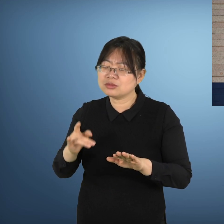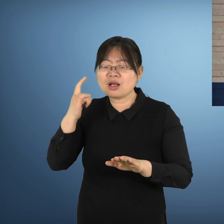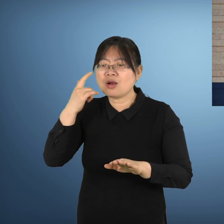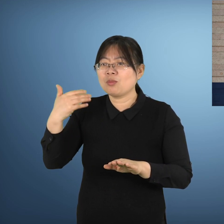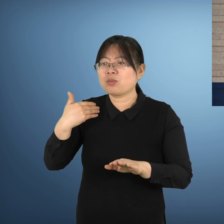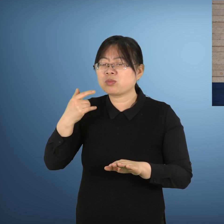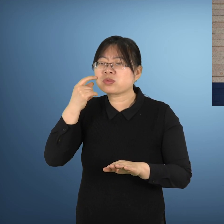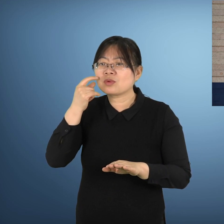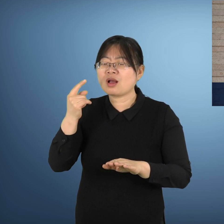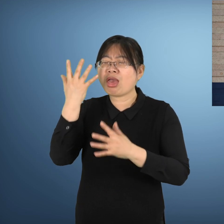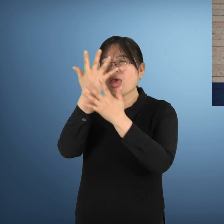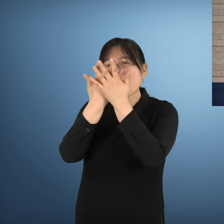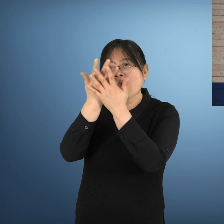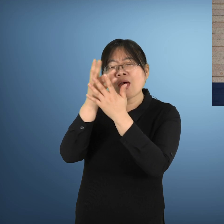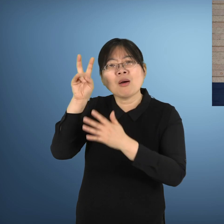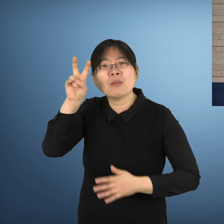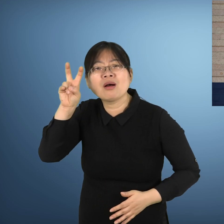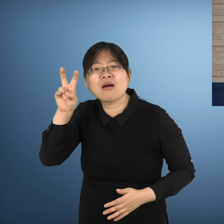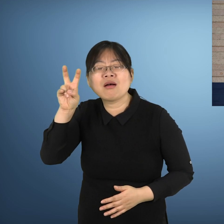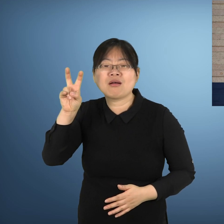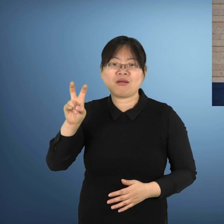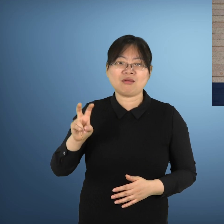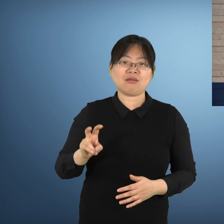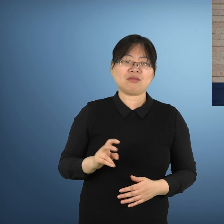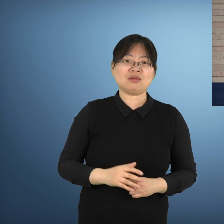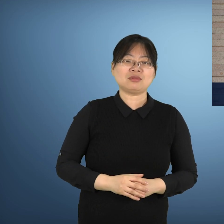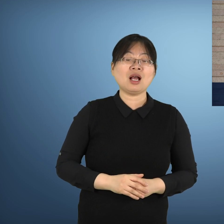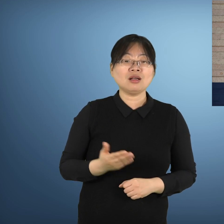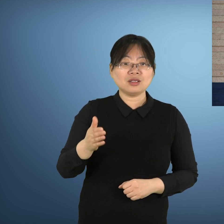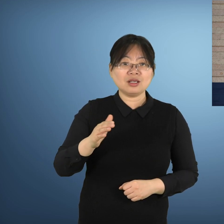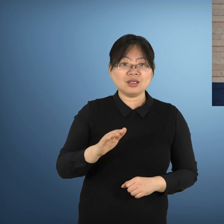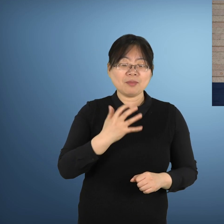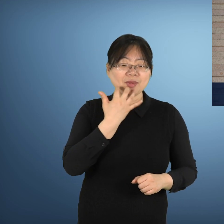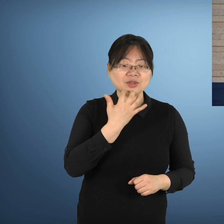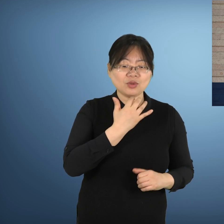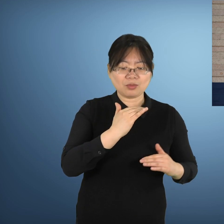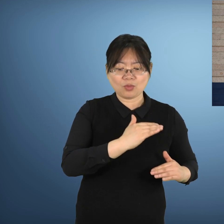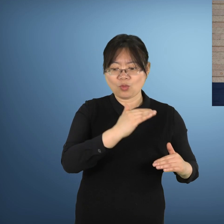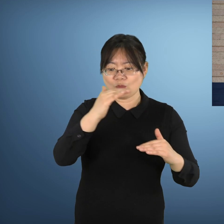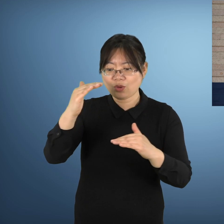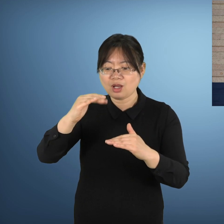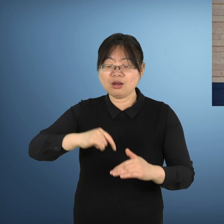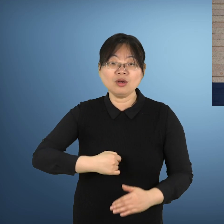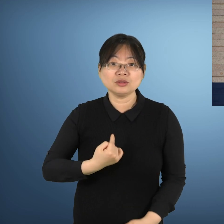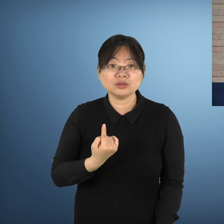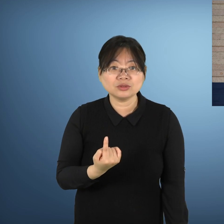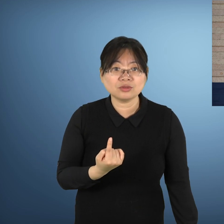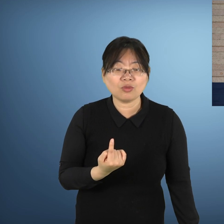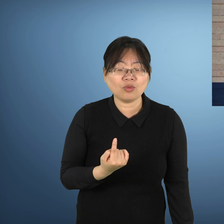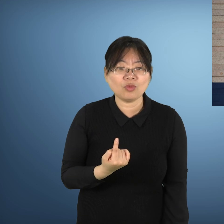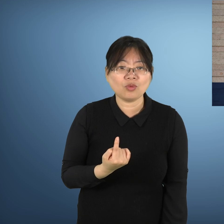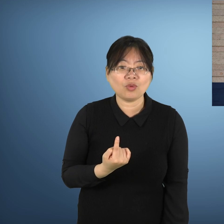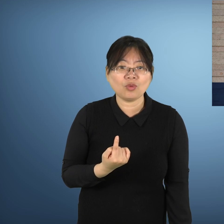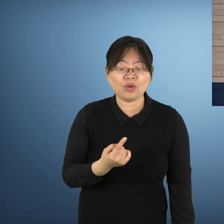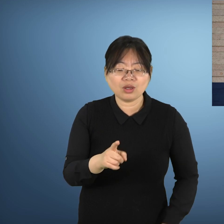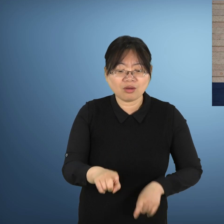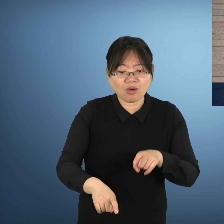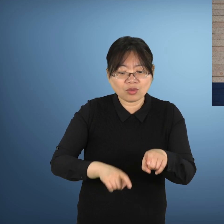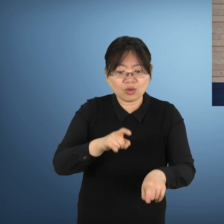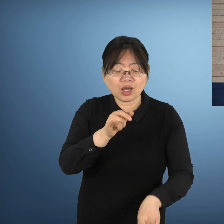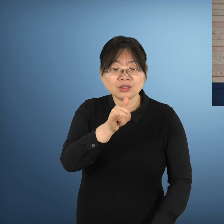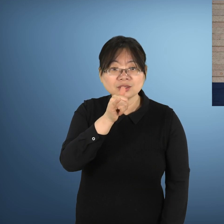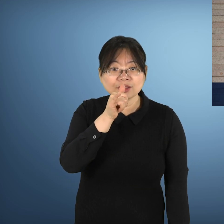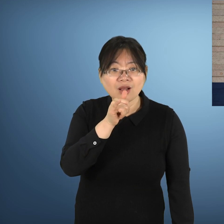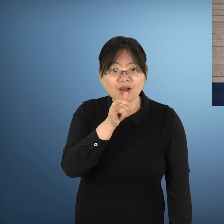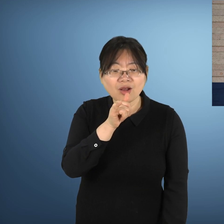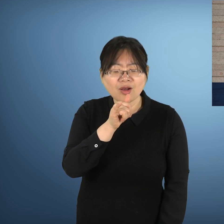보는가 하니라. 이 모든 과정이 그대로 베드로가 지금 자의적으로 걸어가고 있는